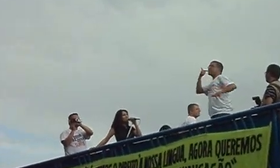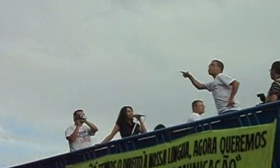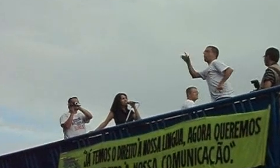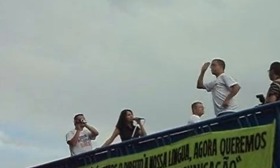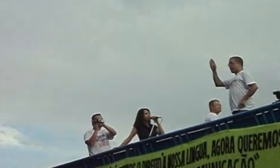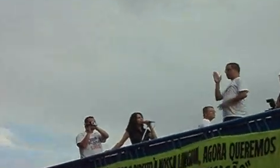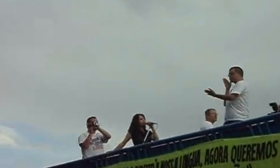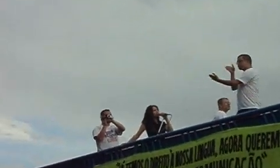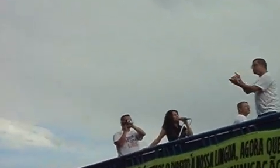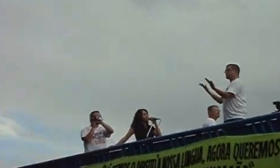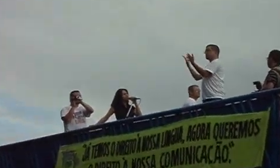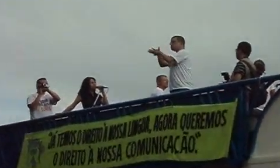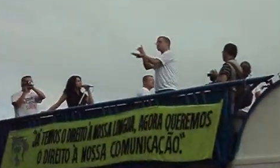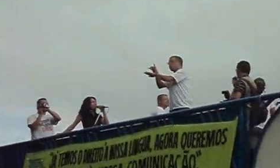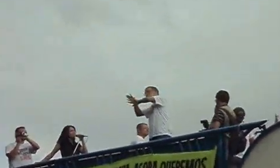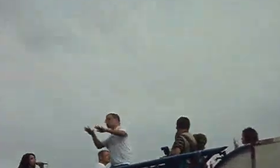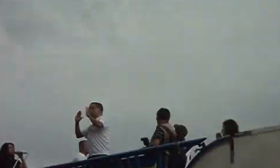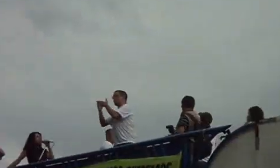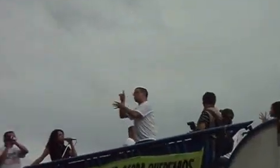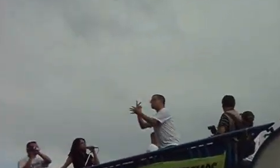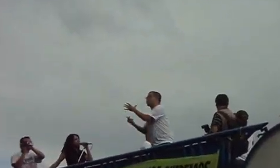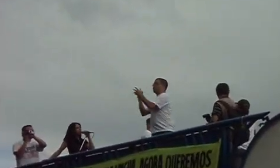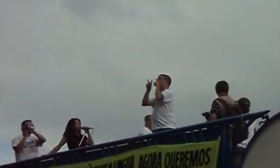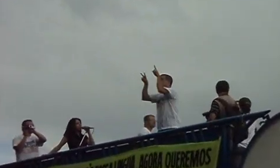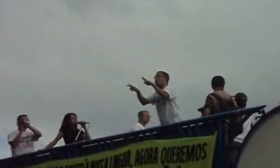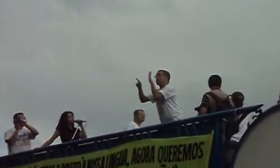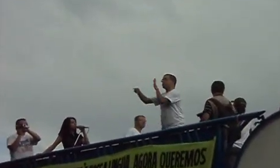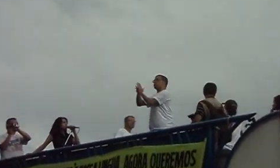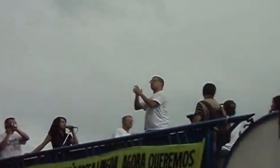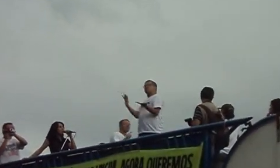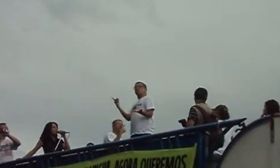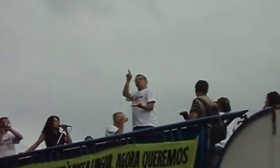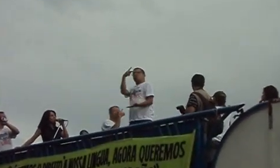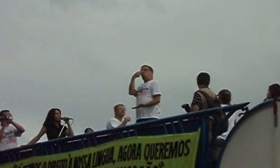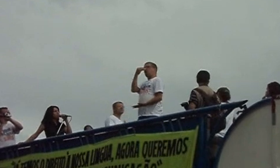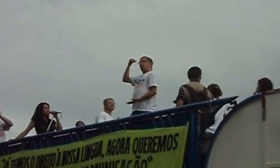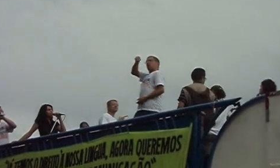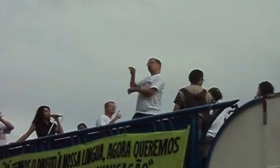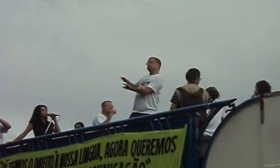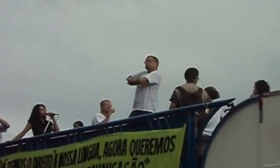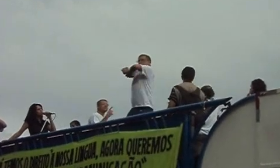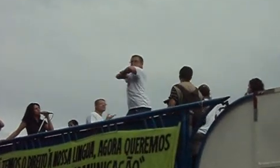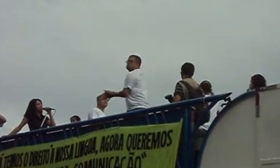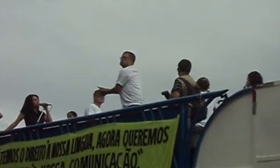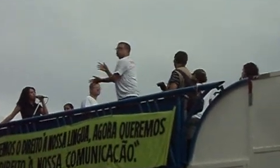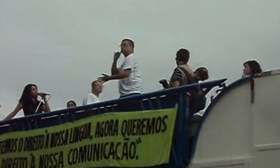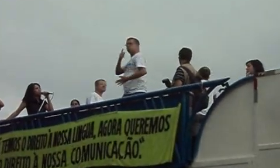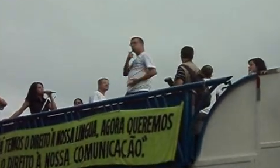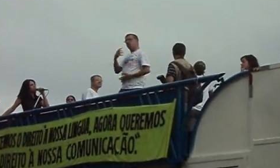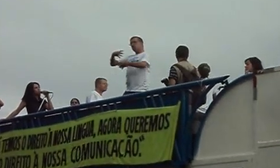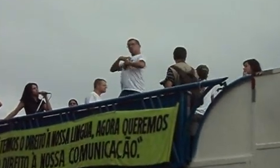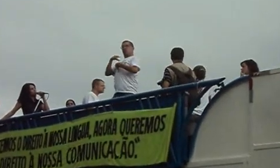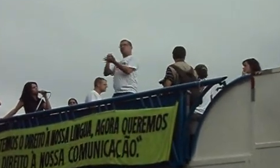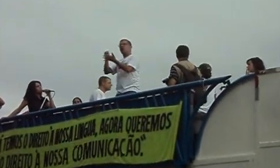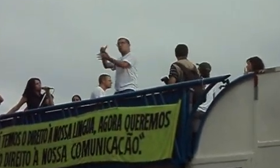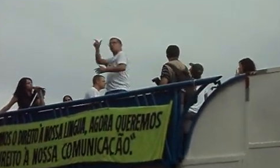uma segregação, era uma cultura segregacionista, não. A gente quer a inclusão social, mas a gente quer o direito educacional e linguístico